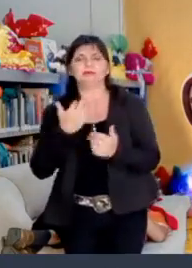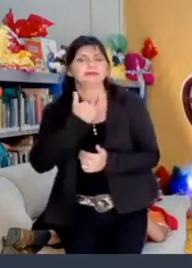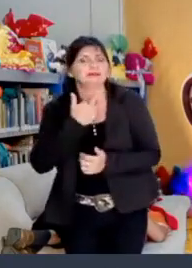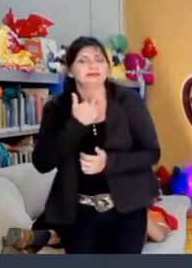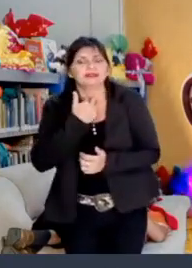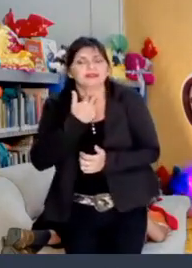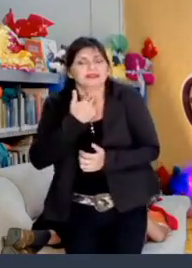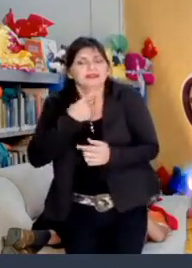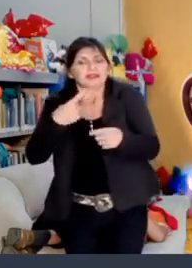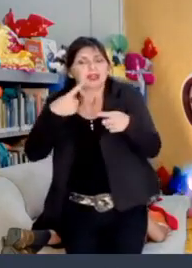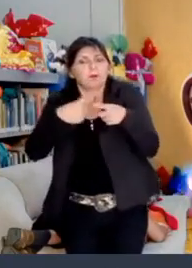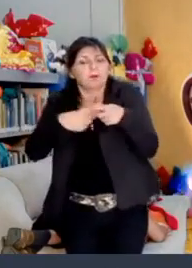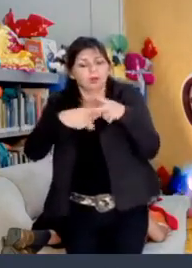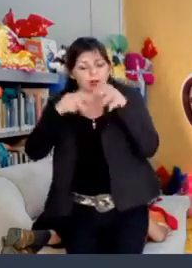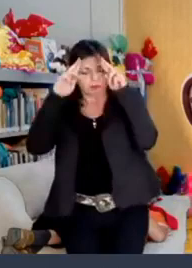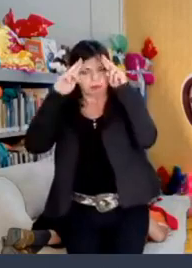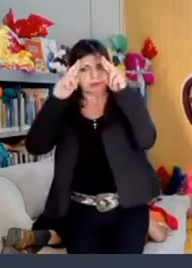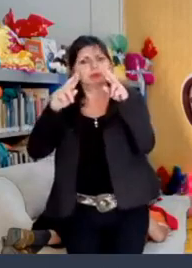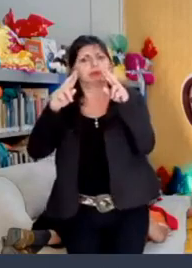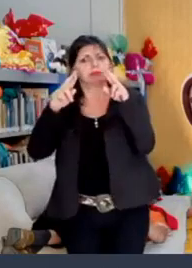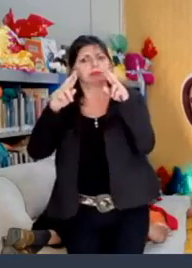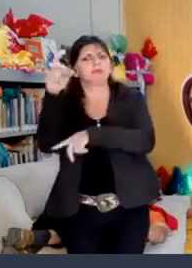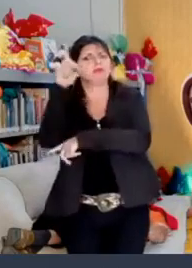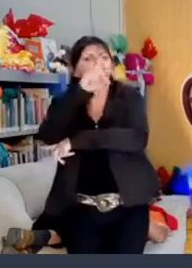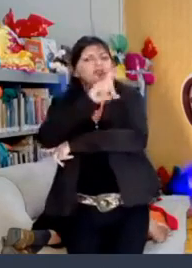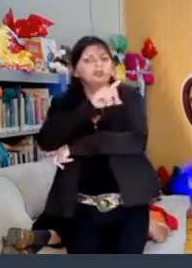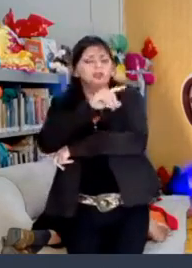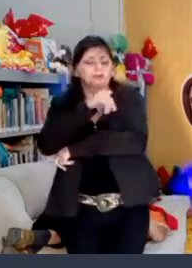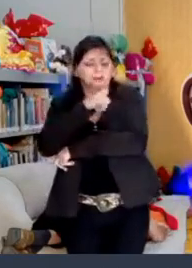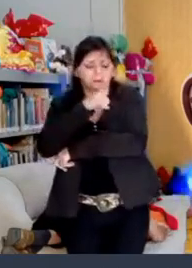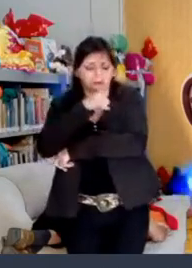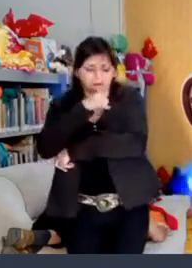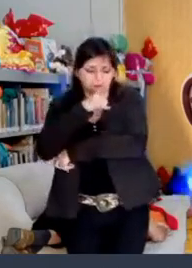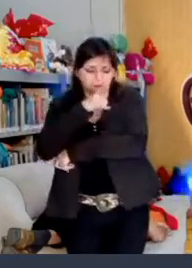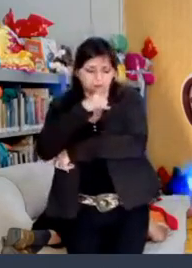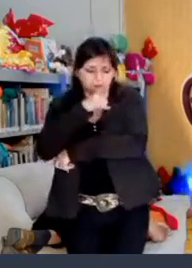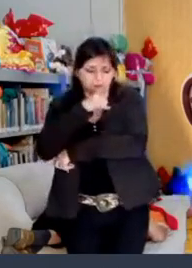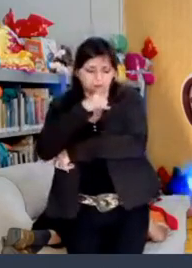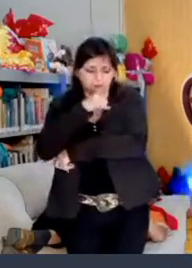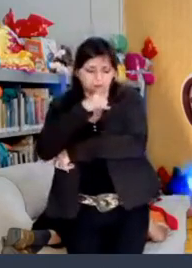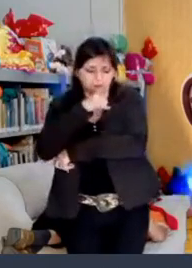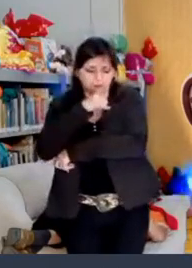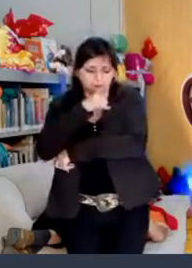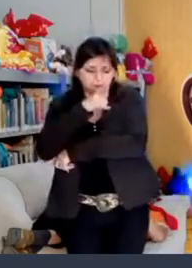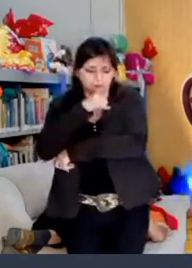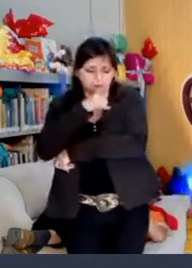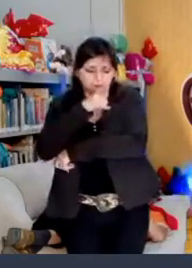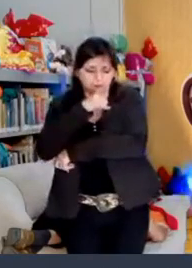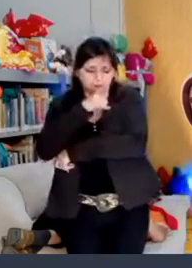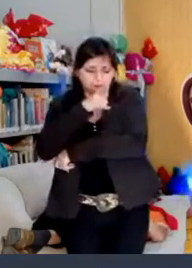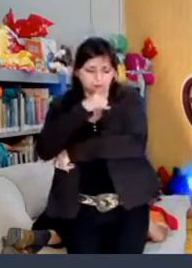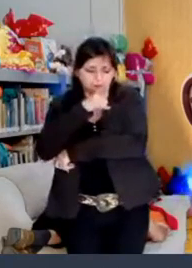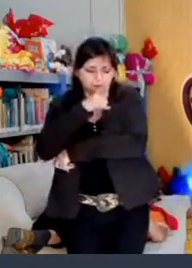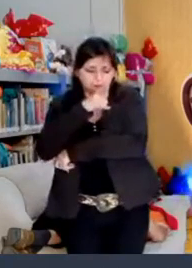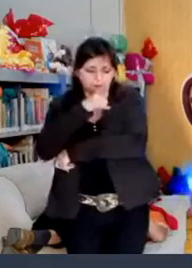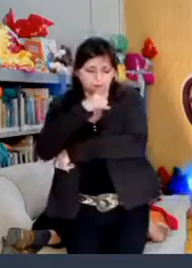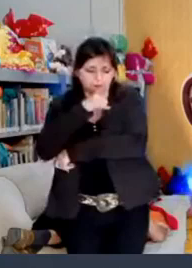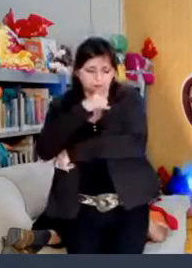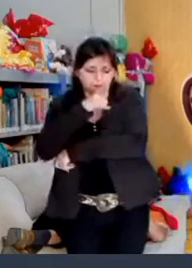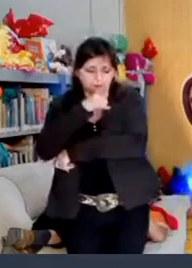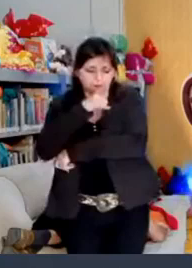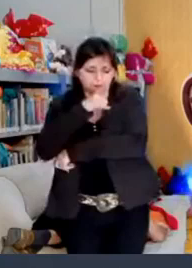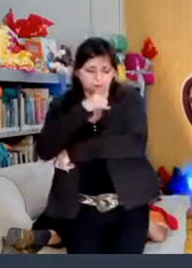brincar, não podia sair correndo. Em algumas casas, eles iam a cobrir os